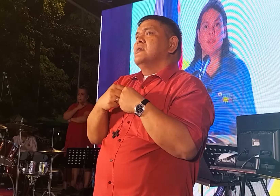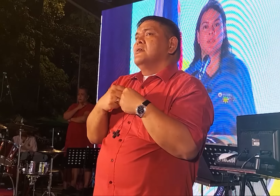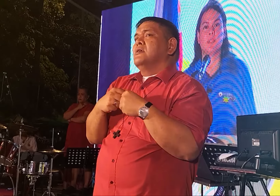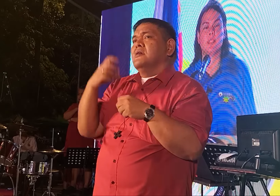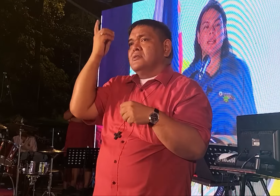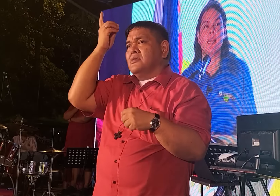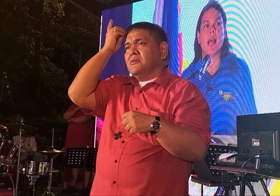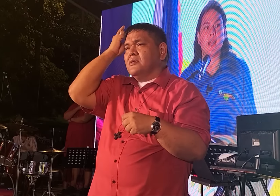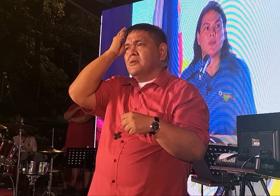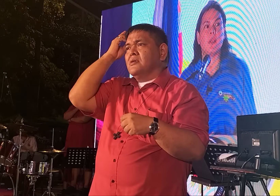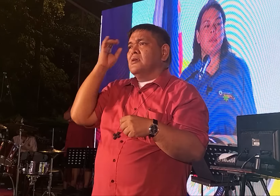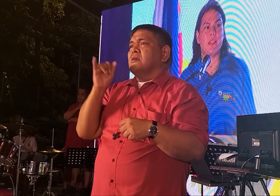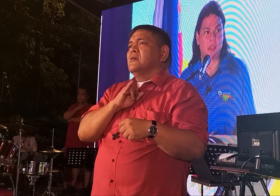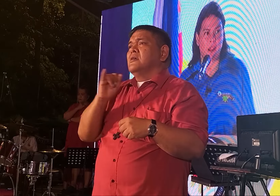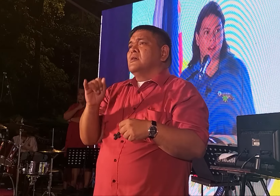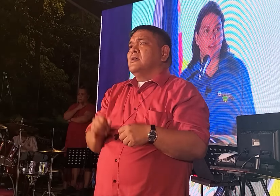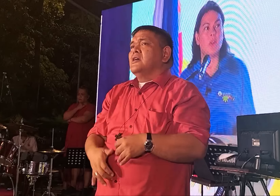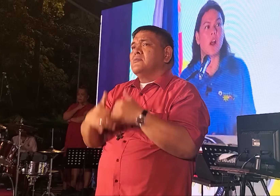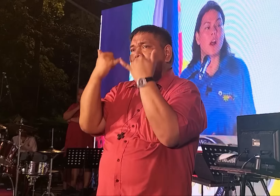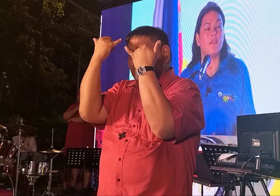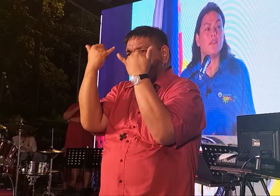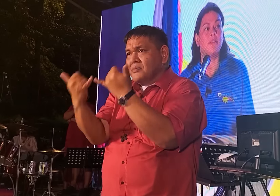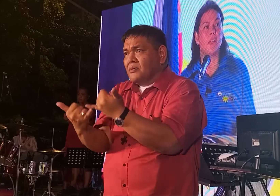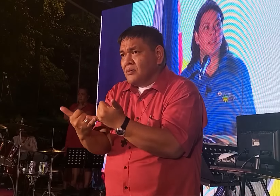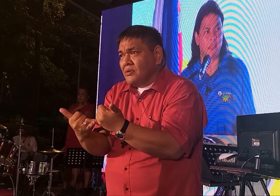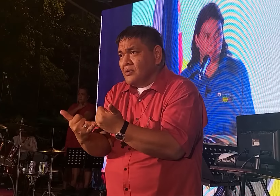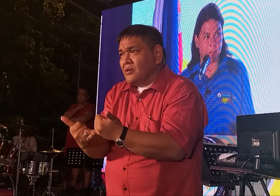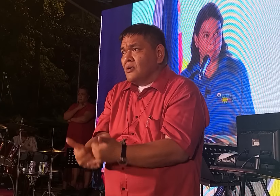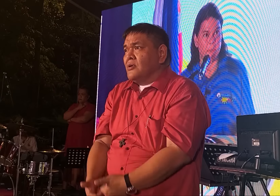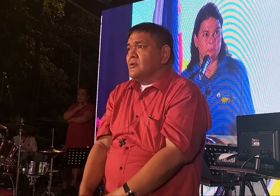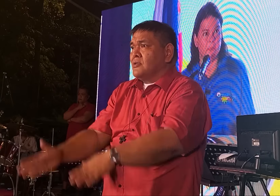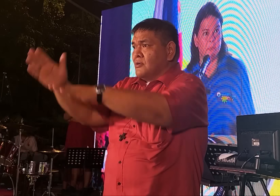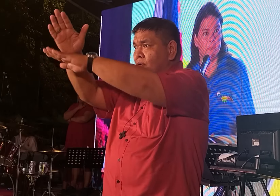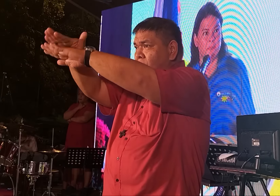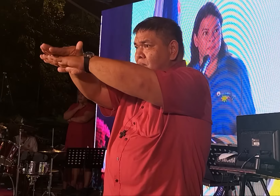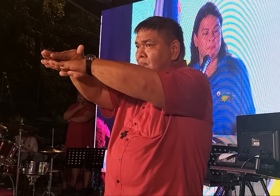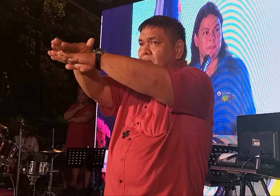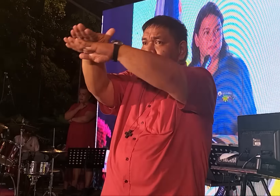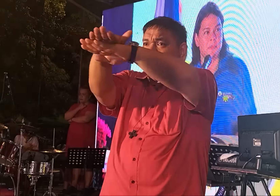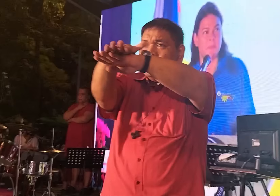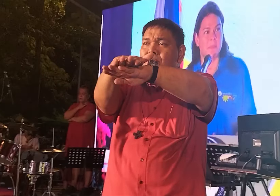Davaoeno, I will be there to comfort them.